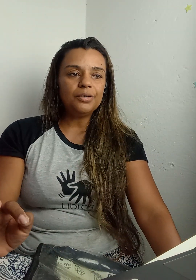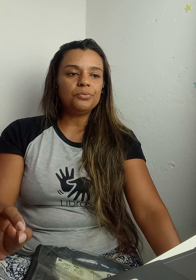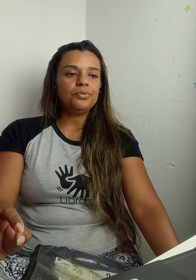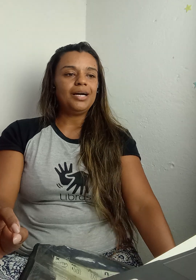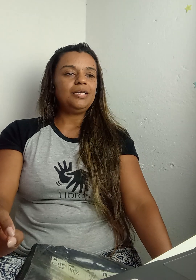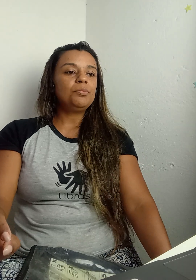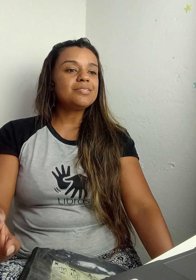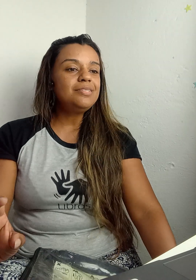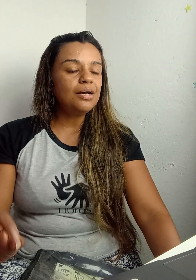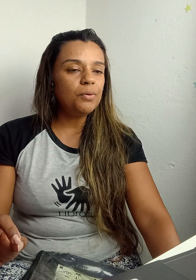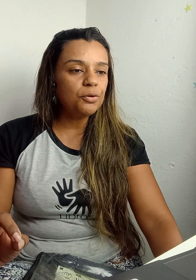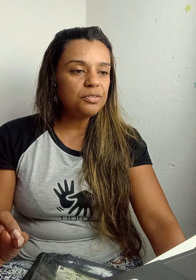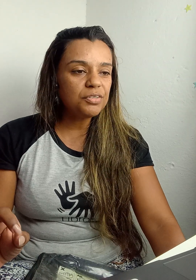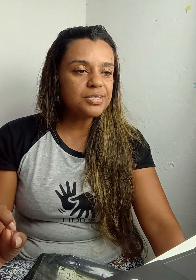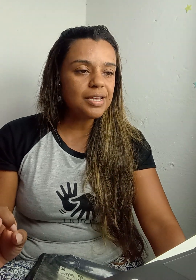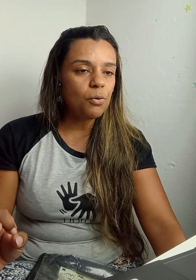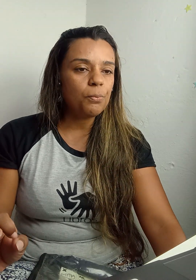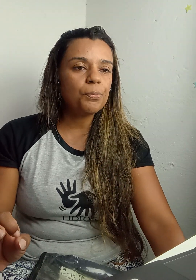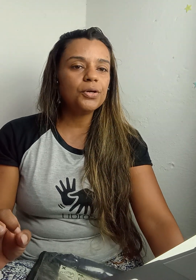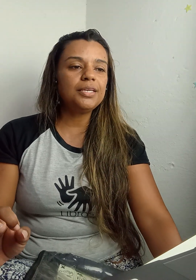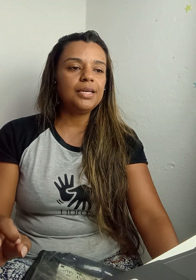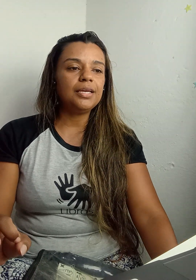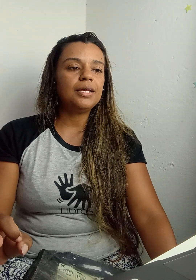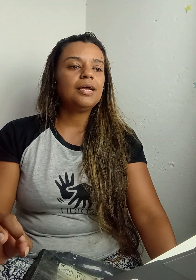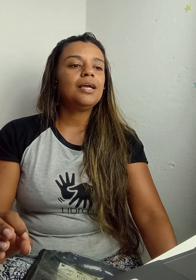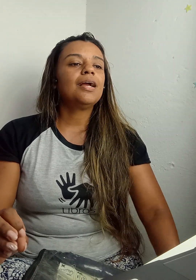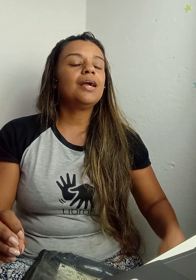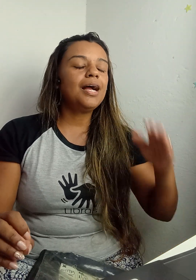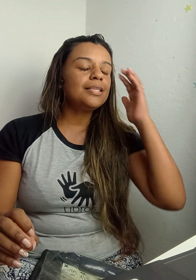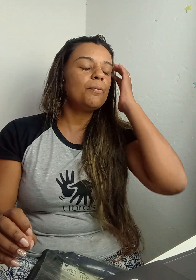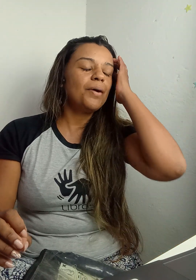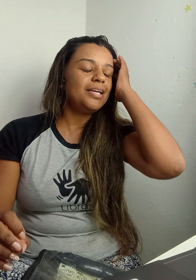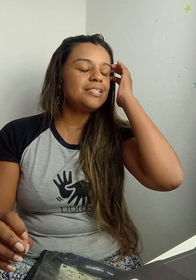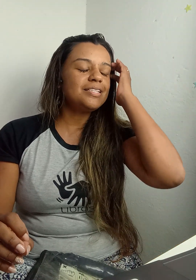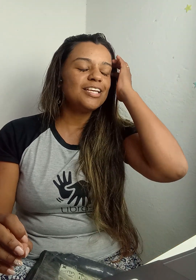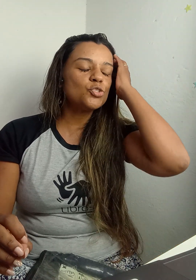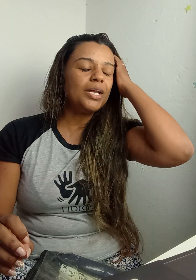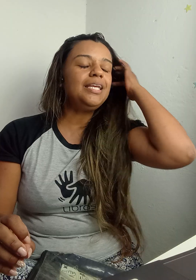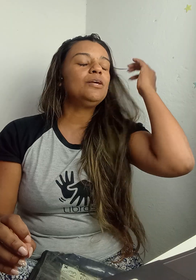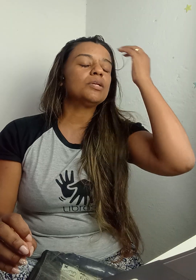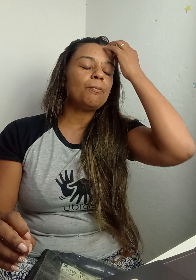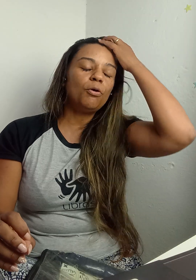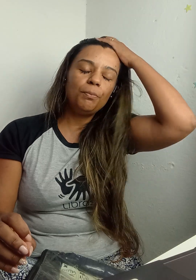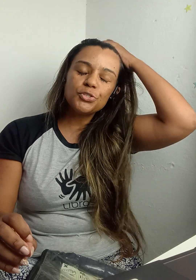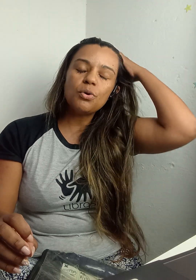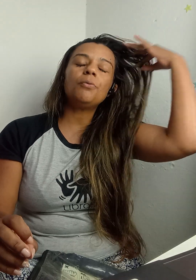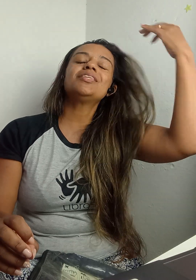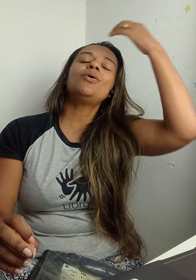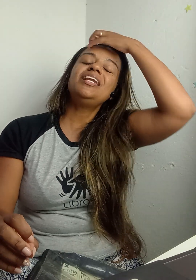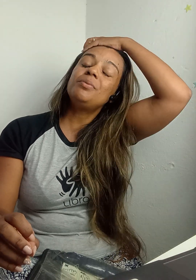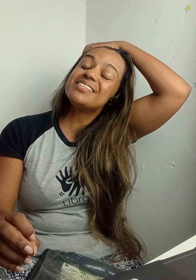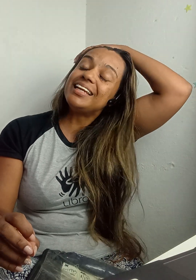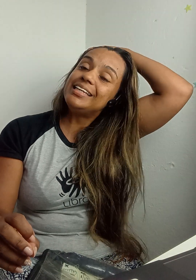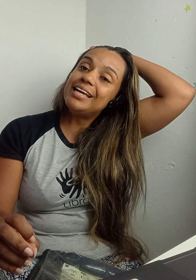Não. A Libras não é universal. Por quê? Cada país tem a sua língua, tá bom, pessoal? Então a Libras ela não